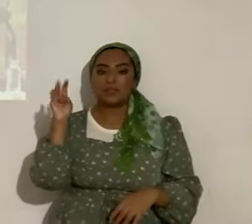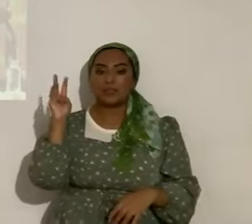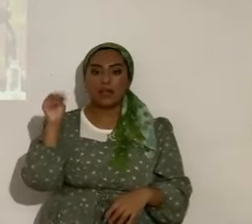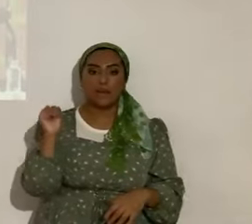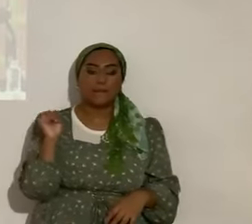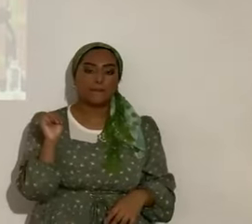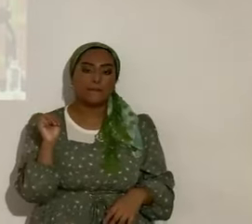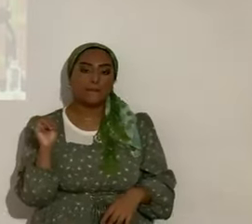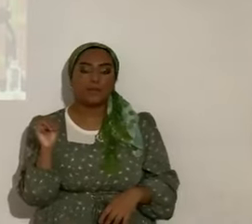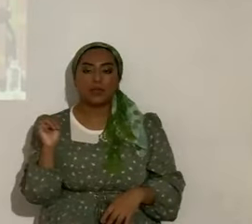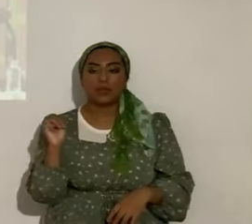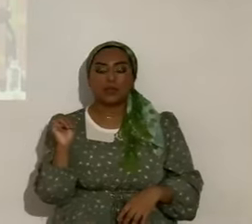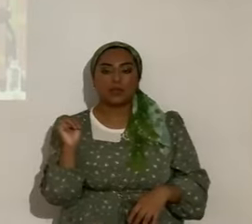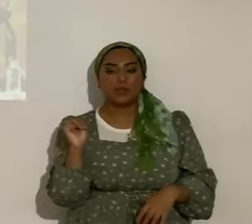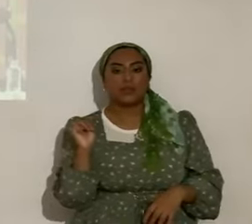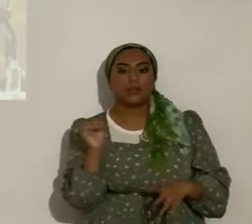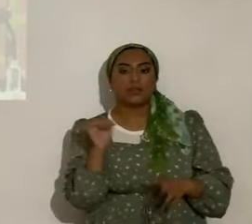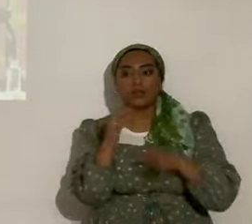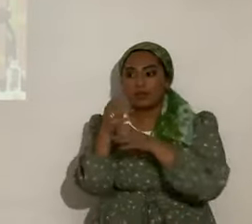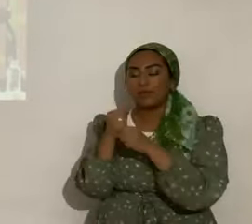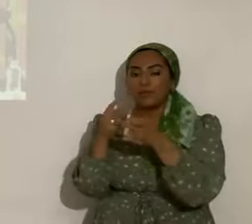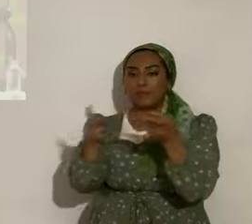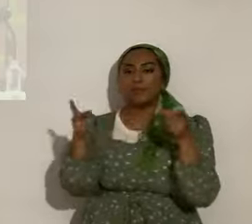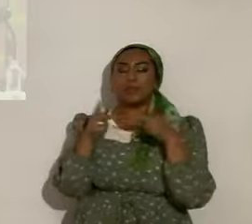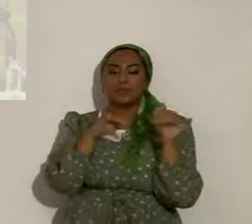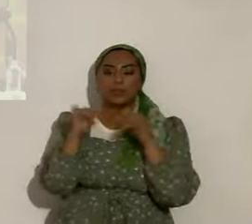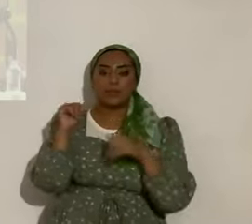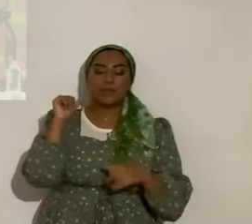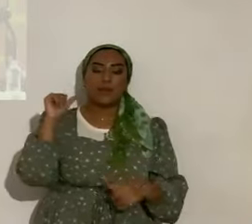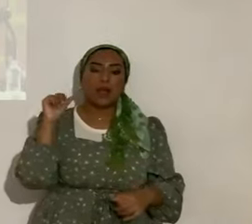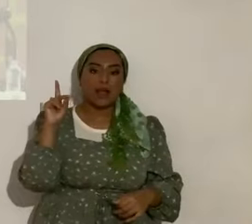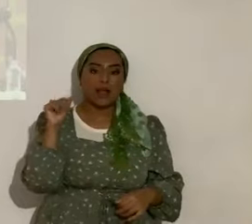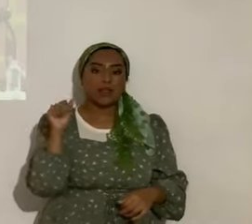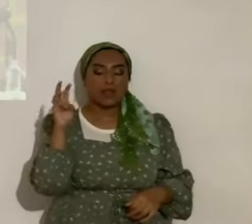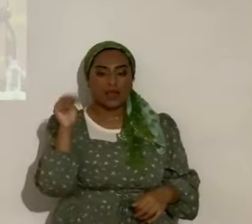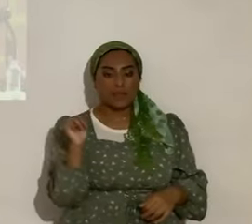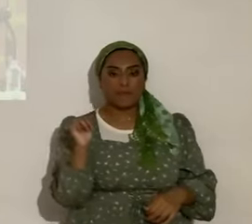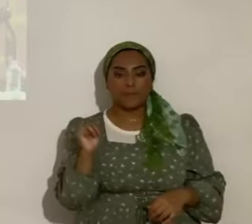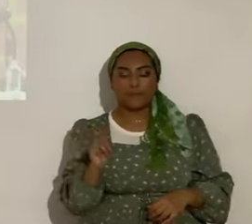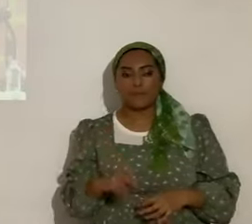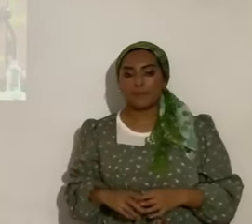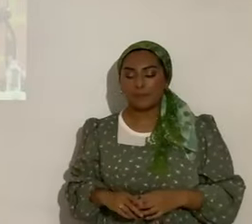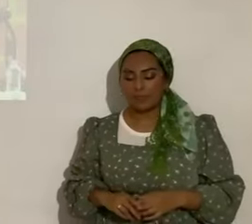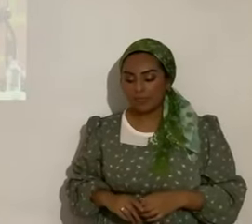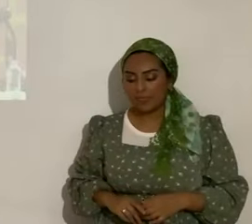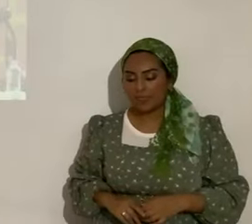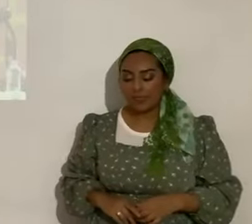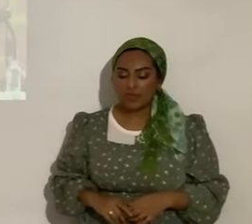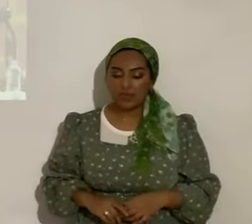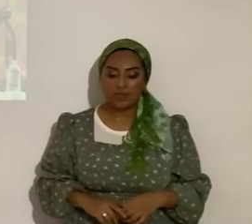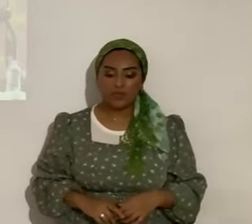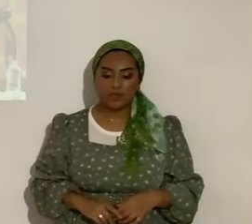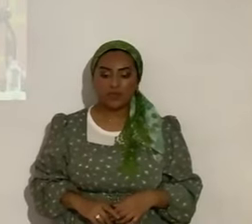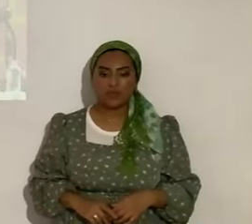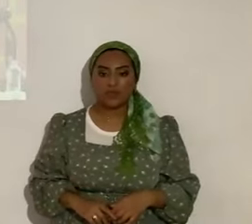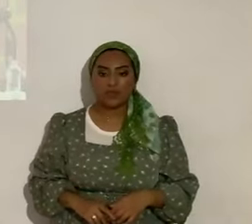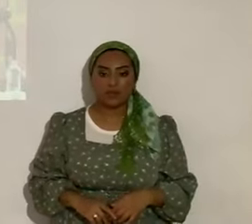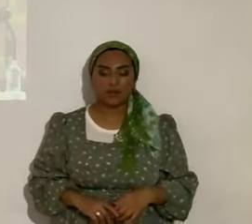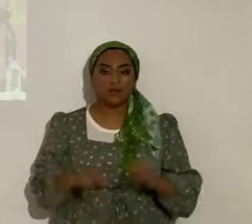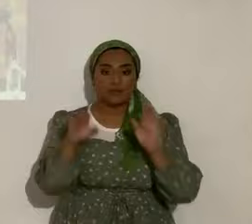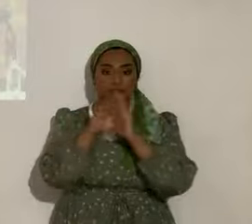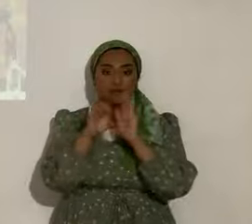Ahora, no anoten nada, lo voy a explicar. Heredar la tierra como Adán, entre otras cosas de lo que ya expliqué aparte en el tema. Por